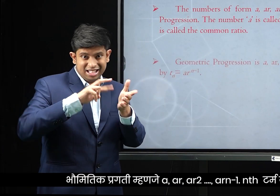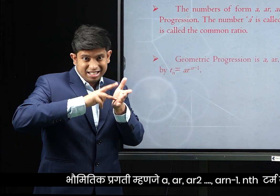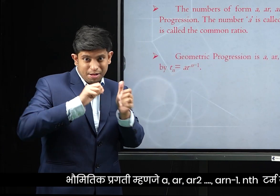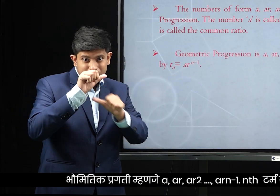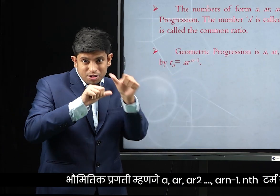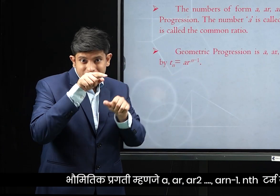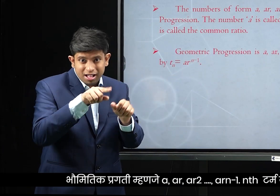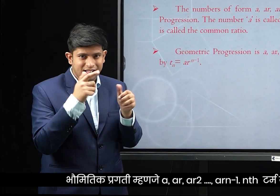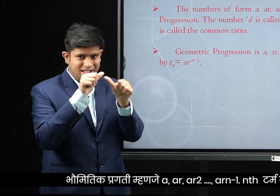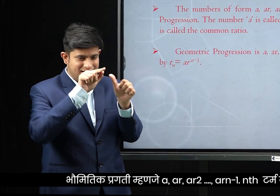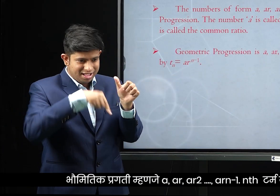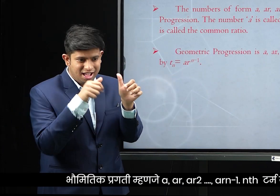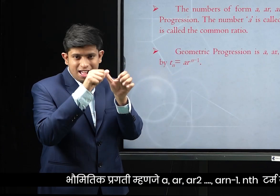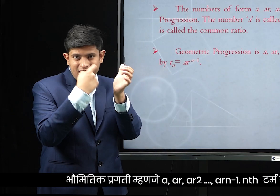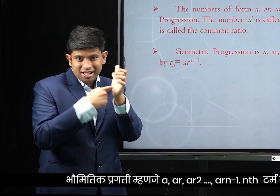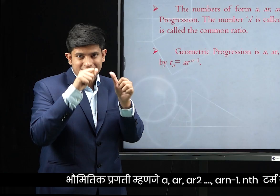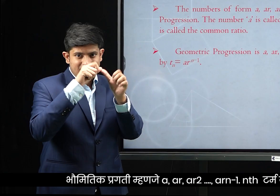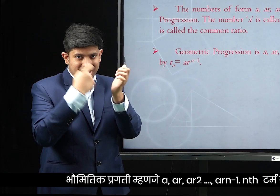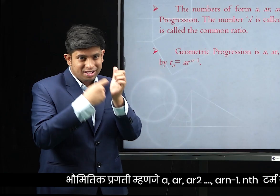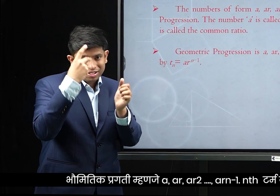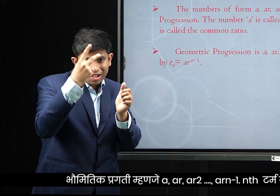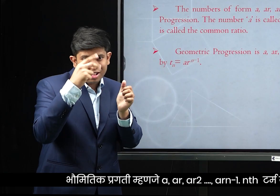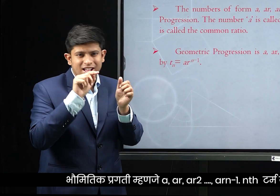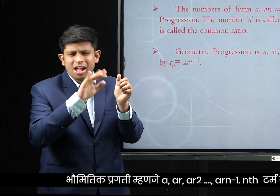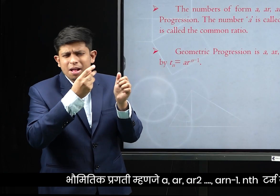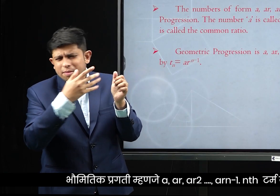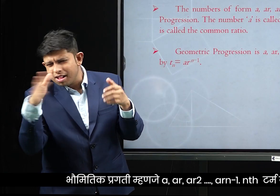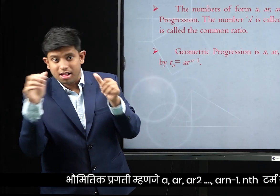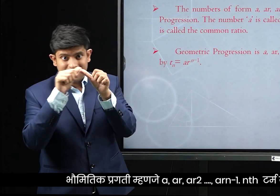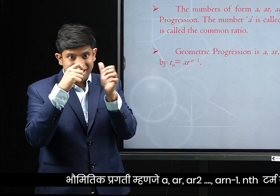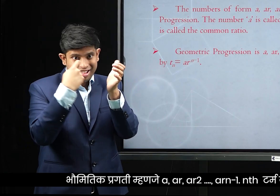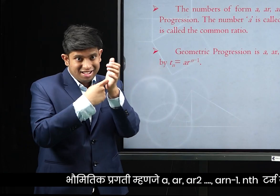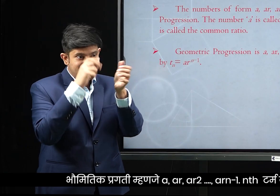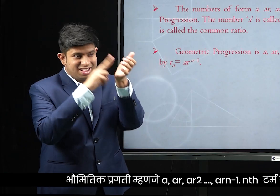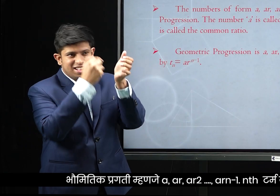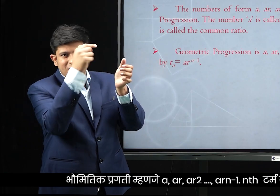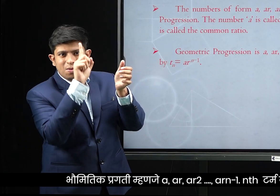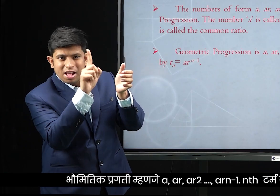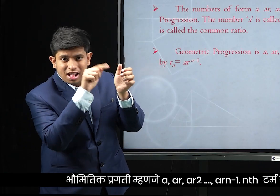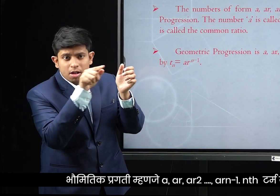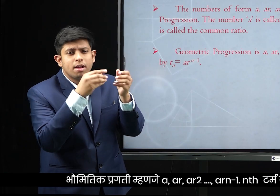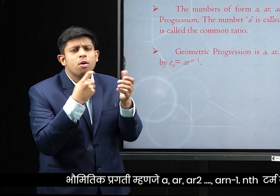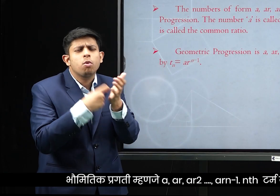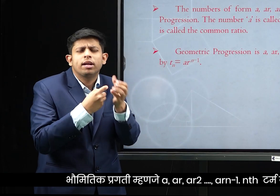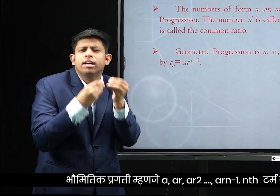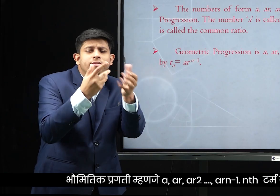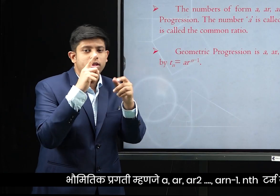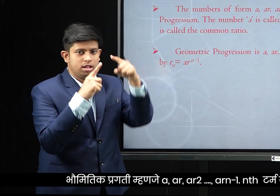भौमितिक प्रगती म्हणजे AR स्क्वेअर सो ऑन ARn टू द पॉवर ऑफ -1